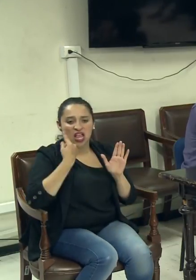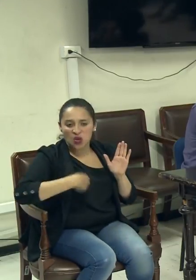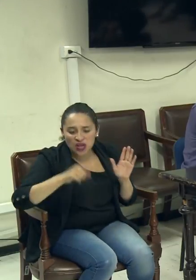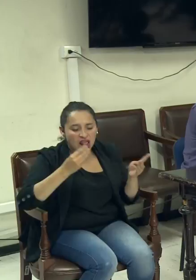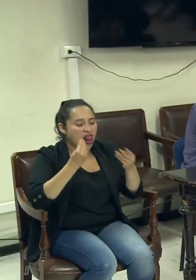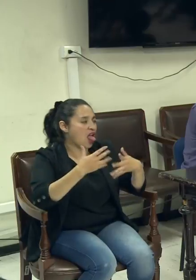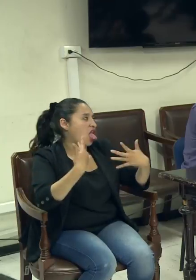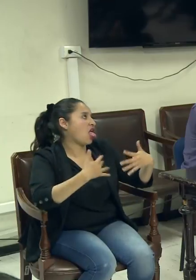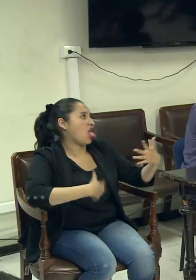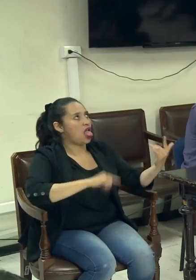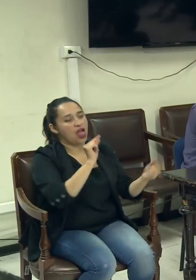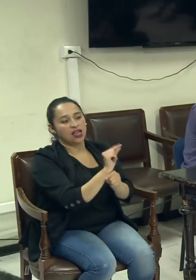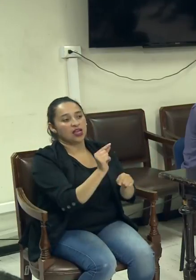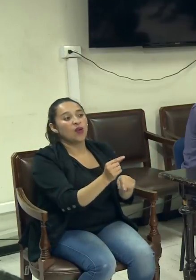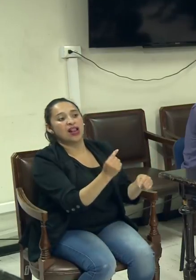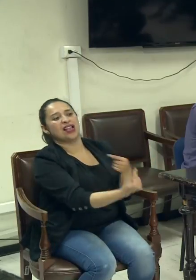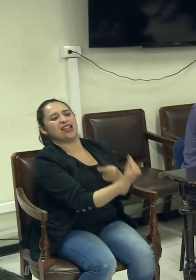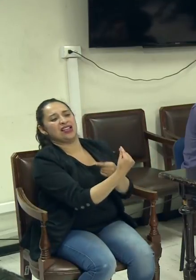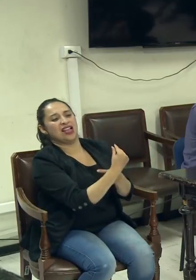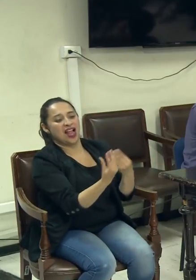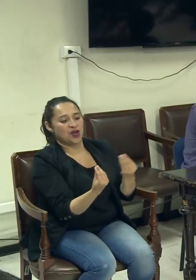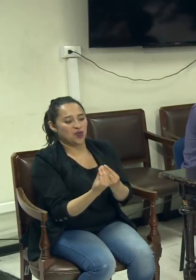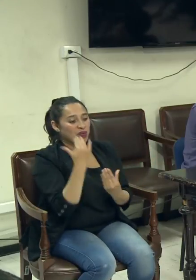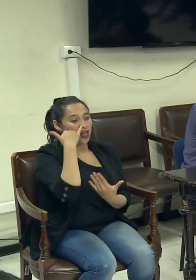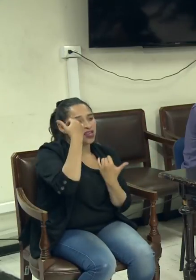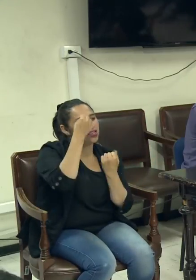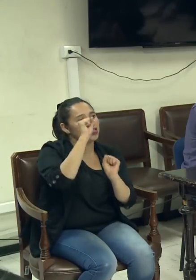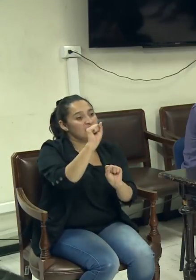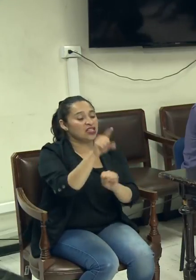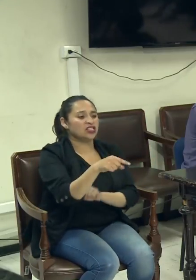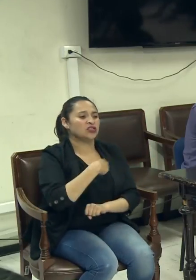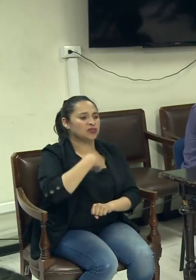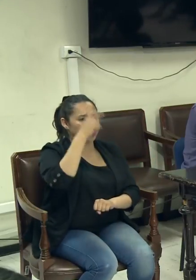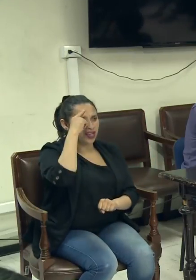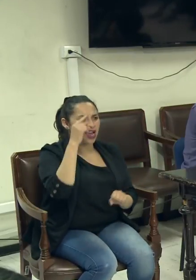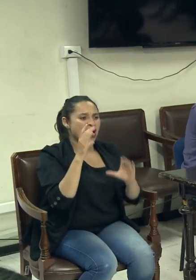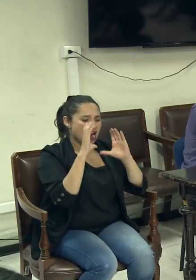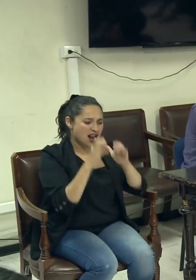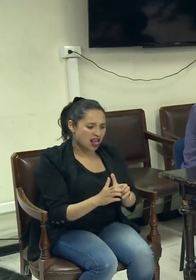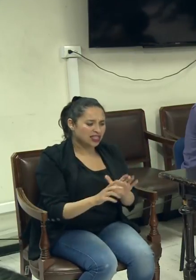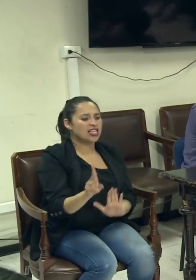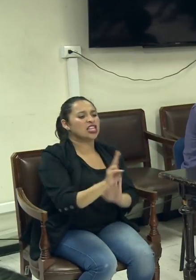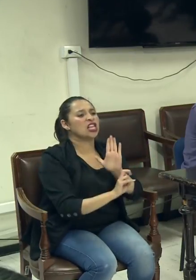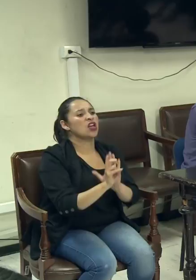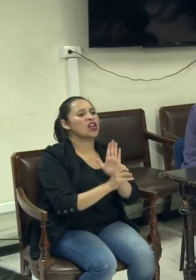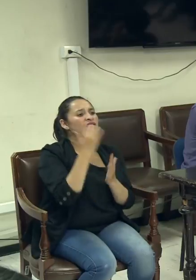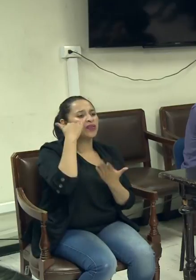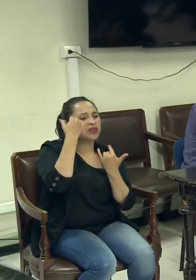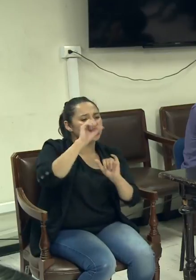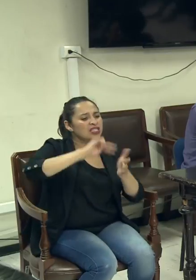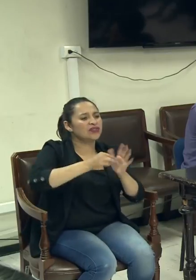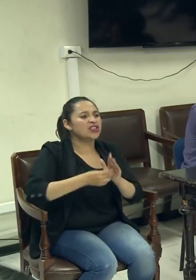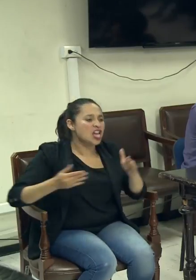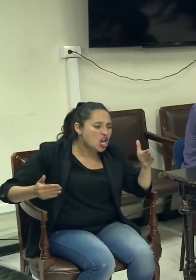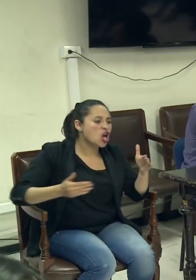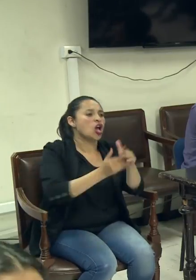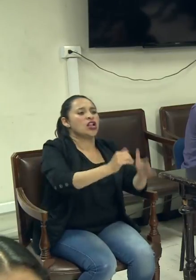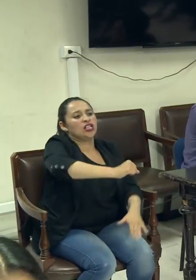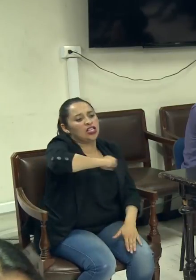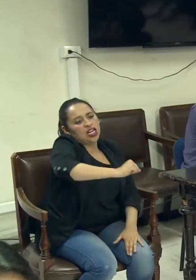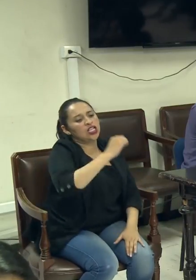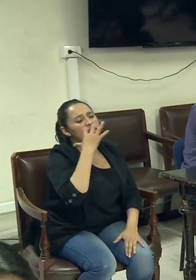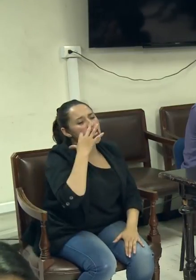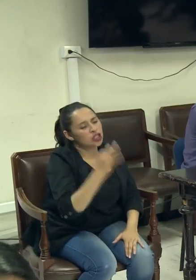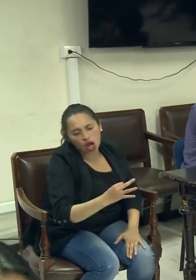otro, y que si yo creía que debía de haber una clase que se llamaba teoría feminista, iba en contra de los derechos de los